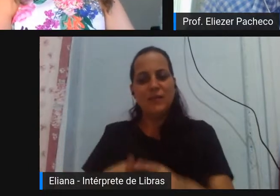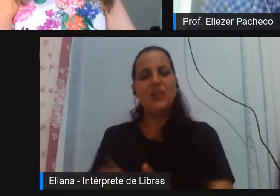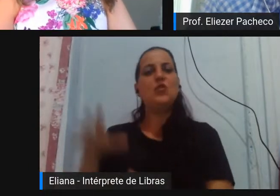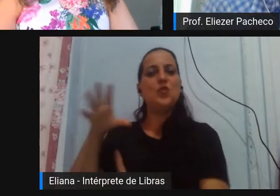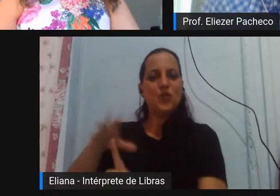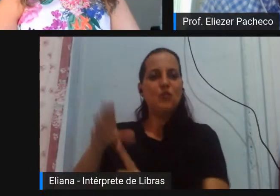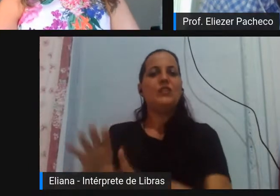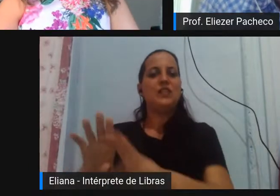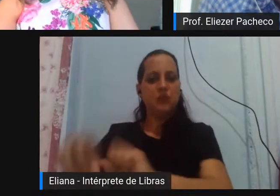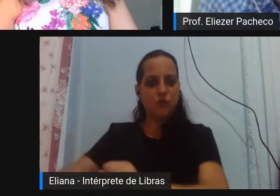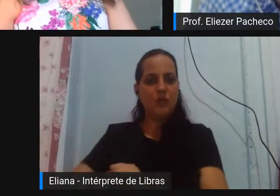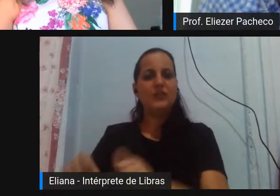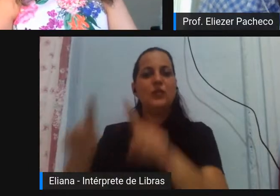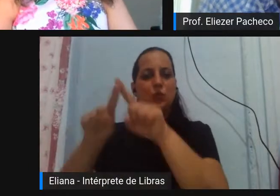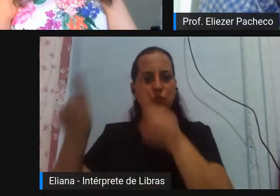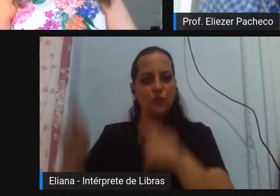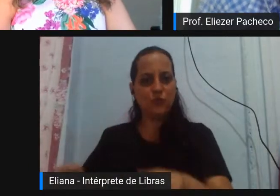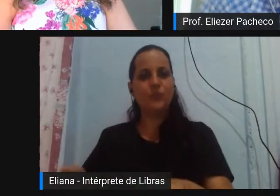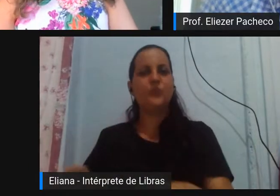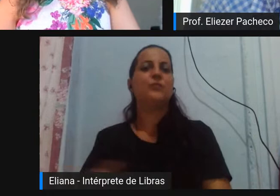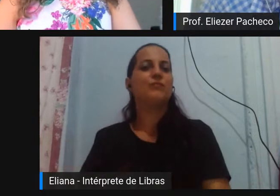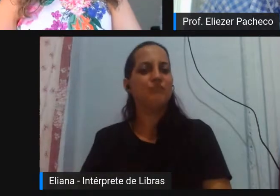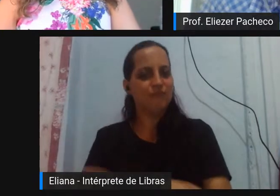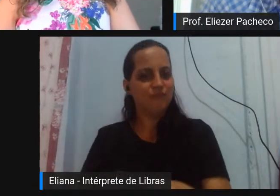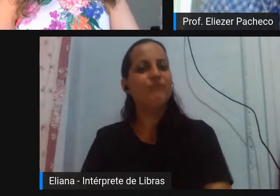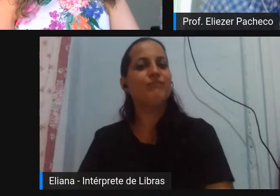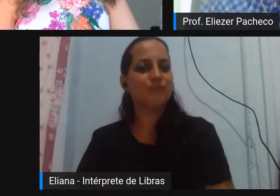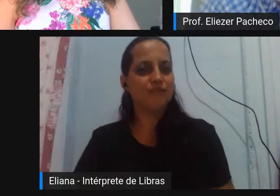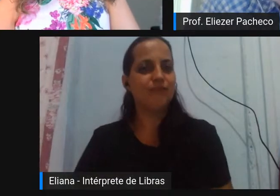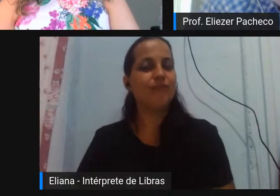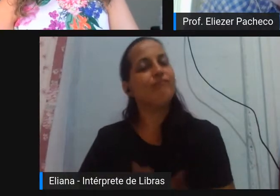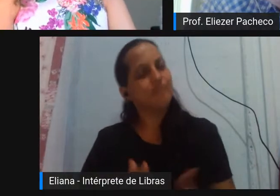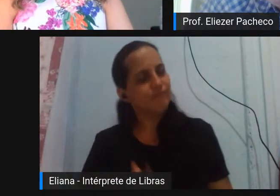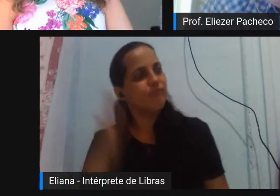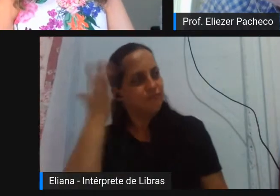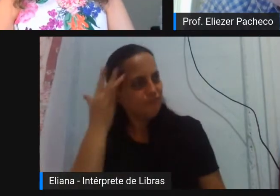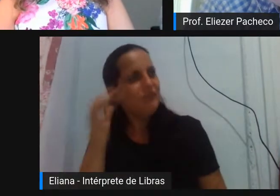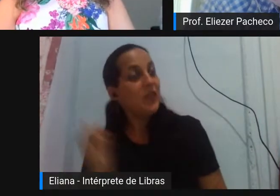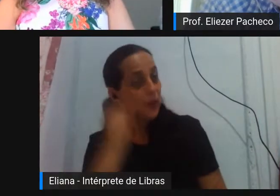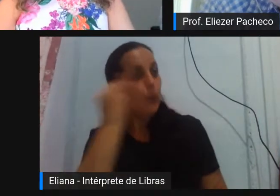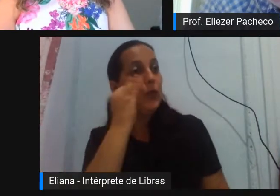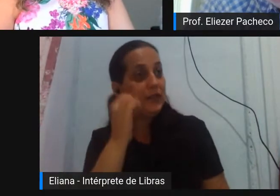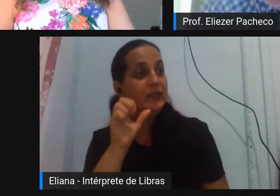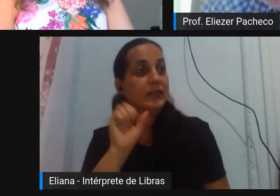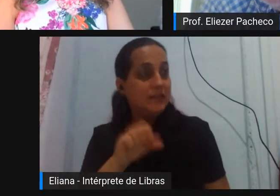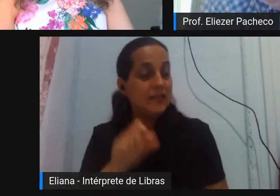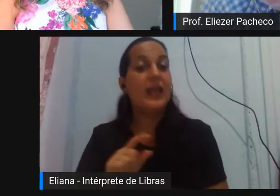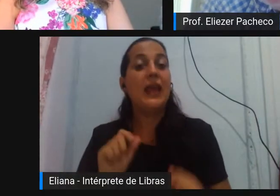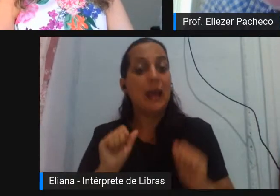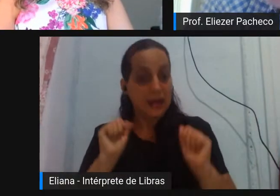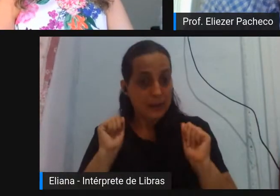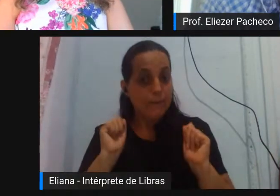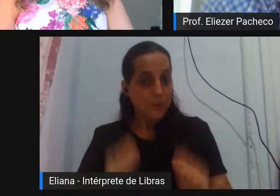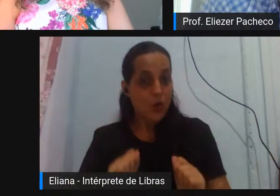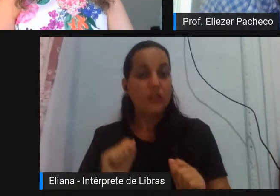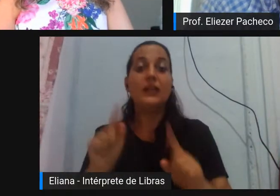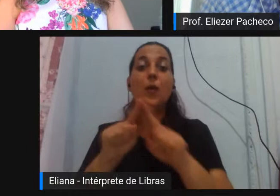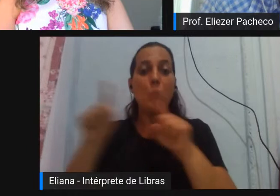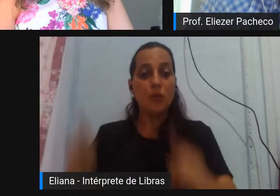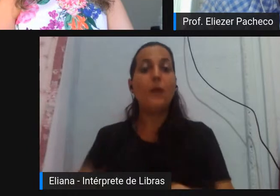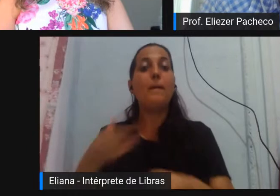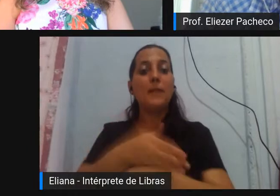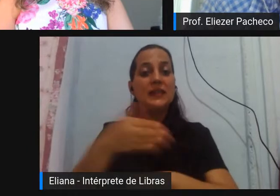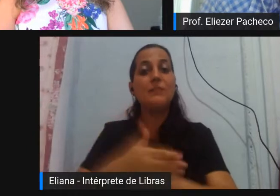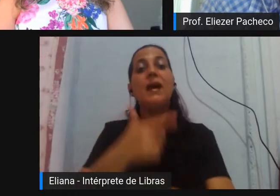do servidor. Acho que uma coisa muito importante é a possibilidade do servidor poder participar